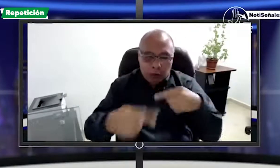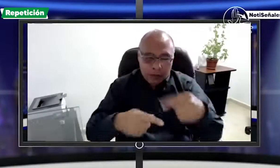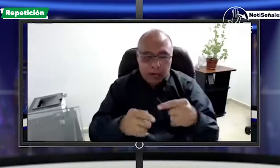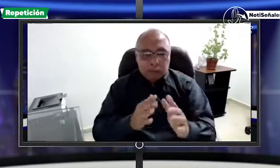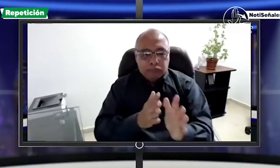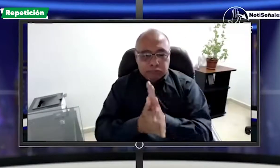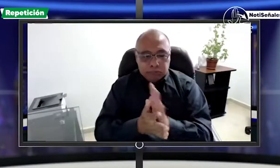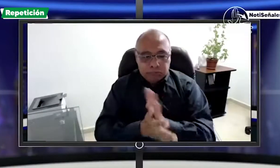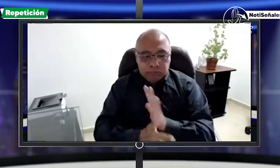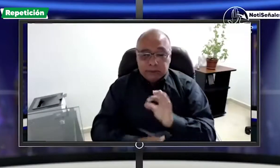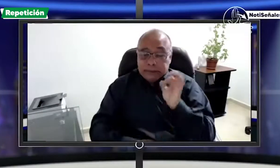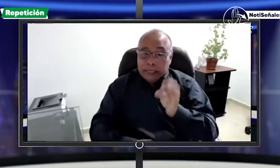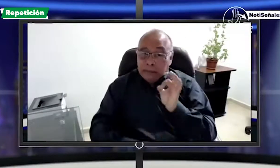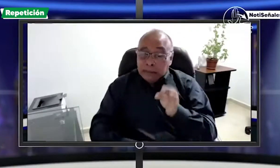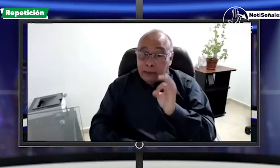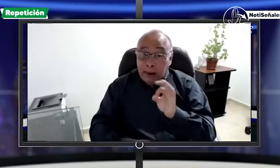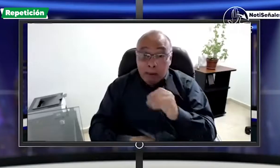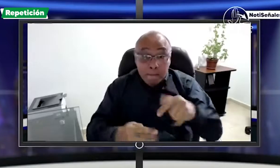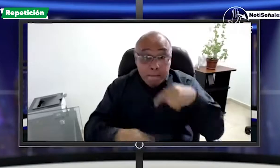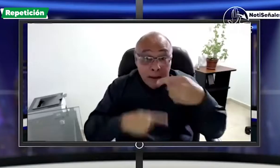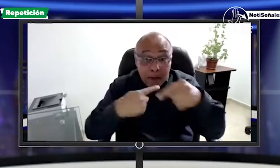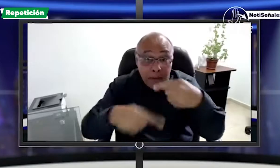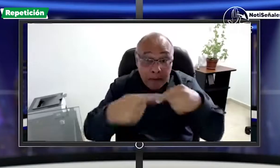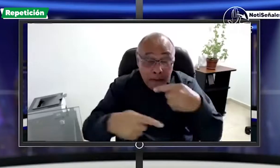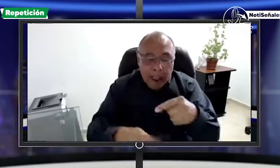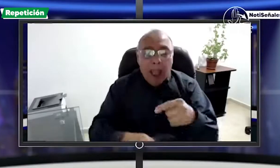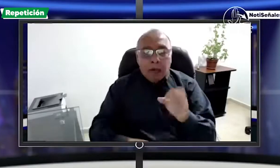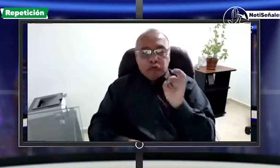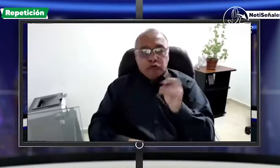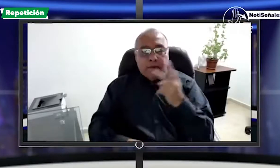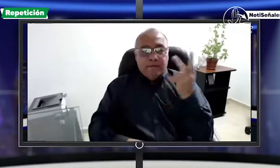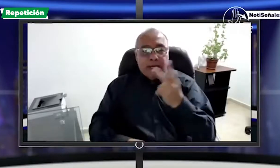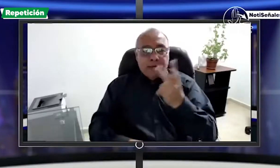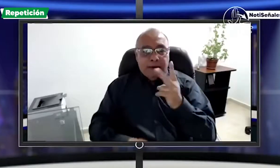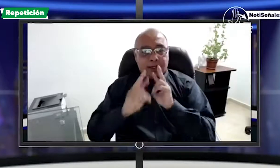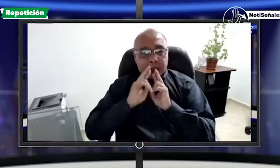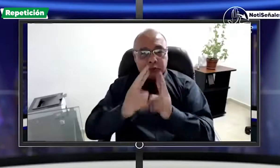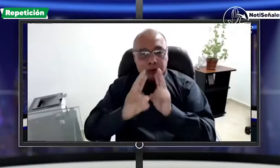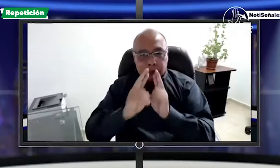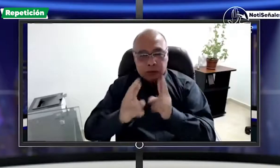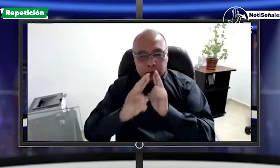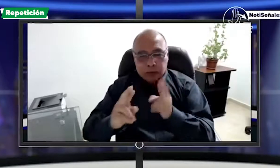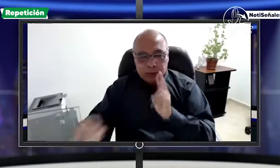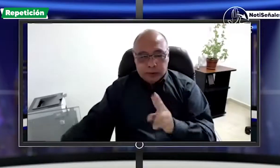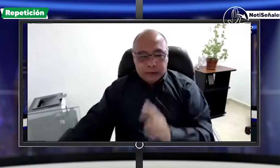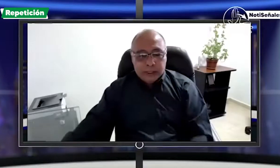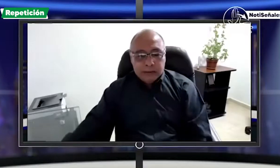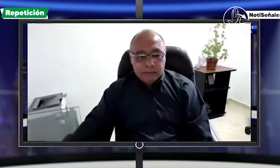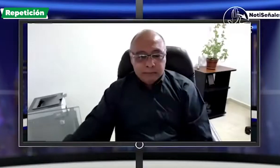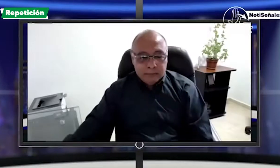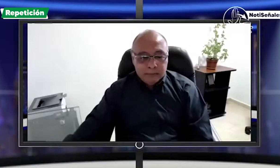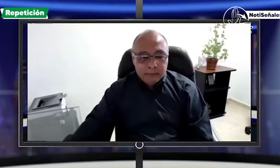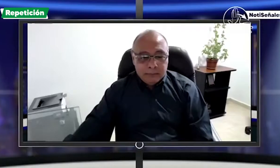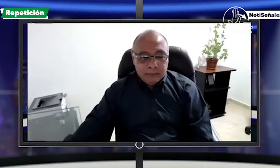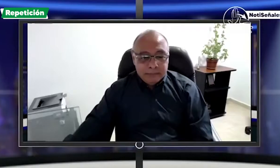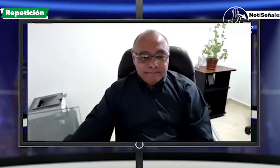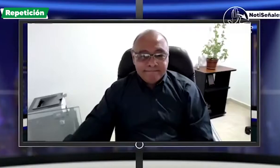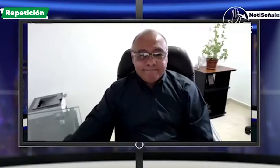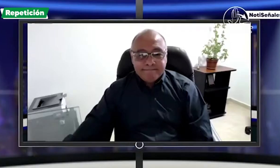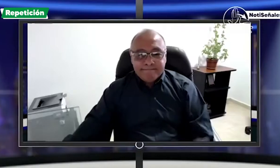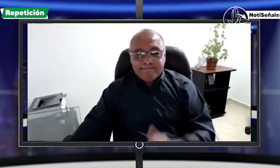Están En Este Momento Viéndonos A Que Dejen Sus Comentarios A Que Nos Comenten Acerca De Esta Clase De Situaciones Que Hacemos